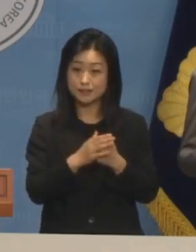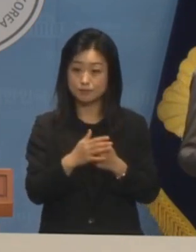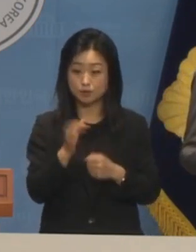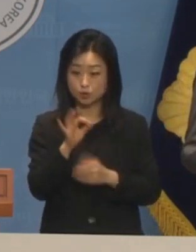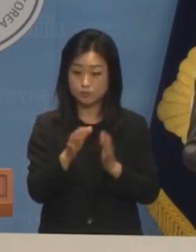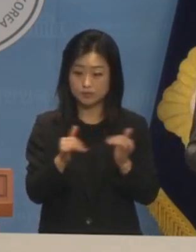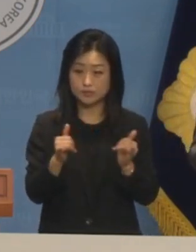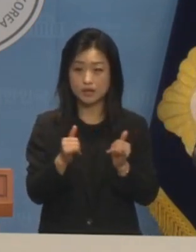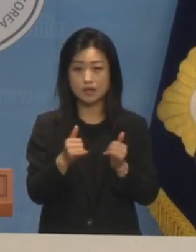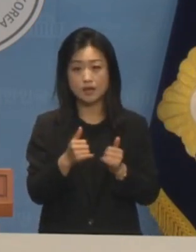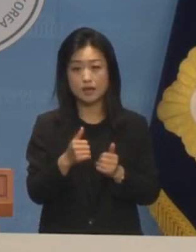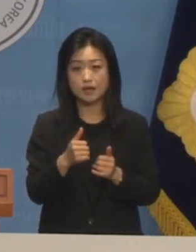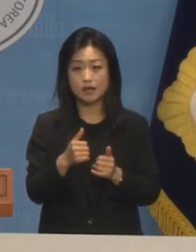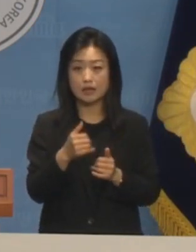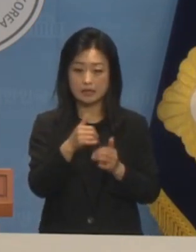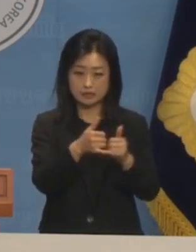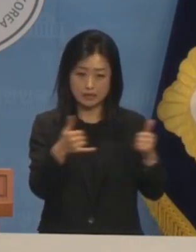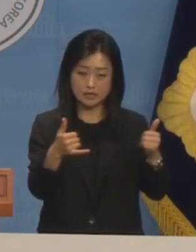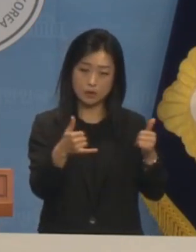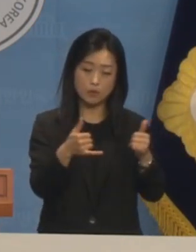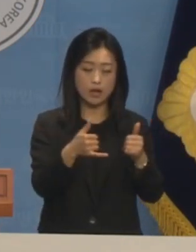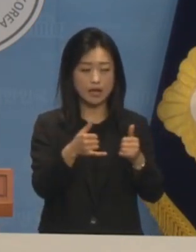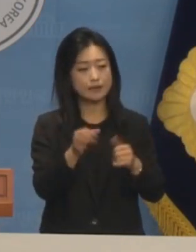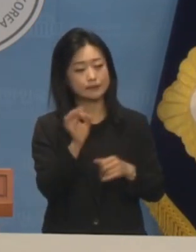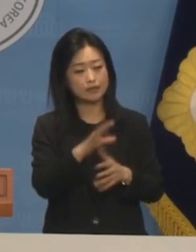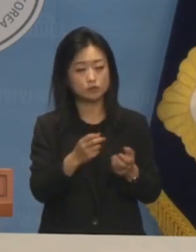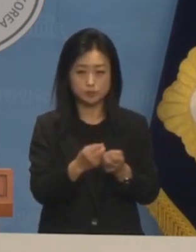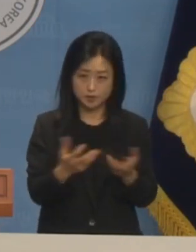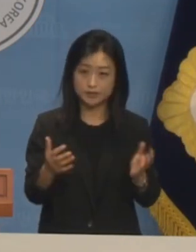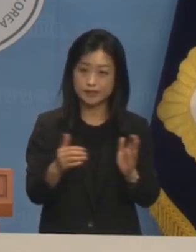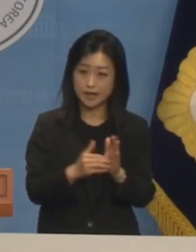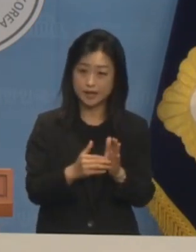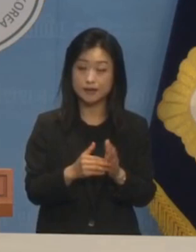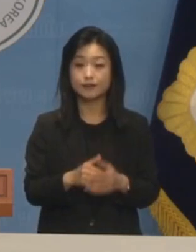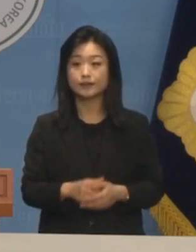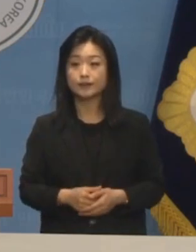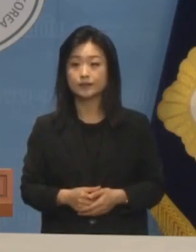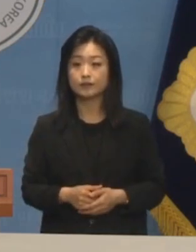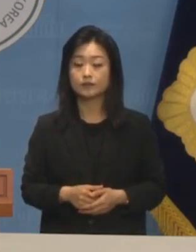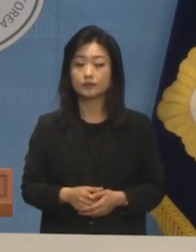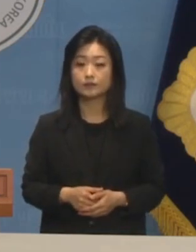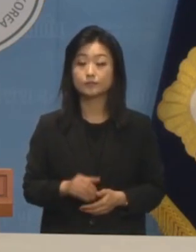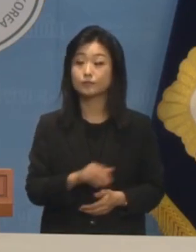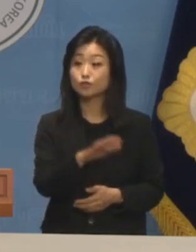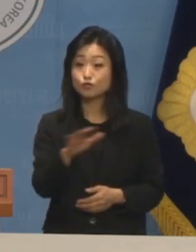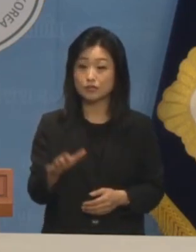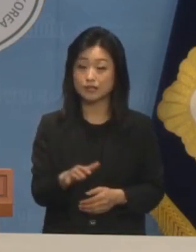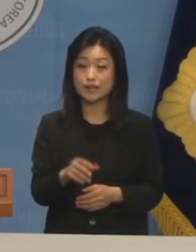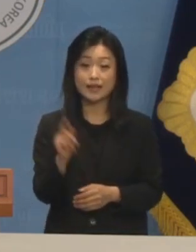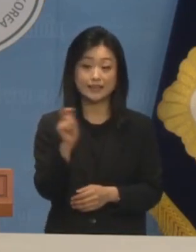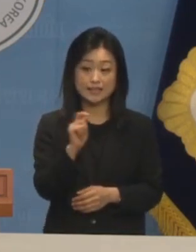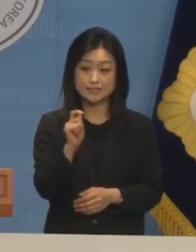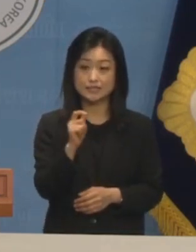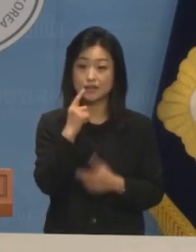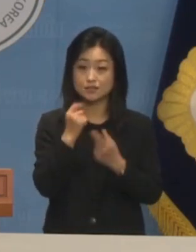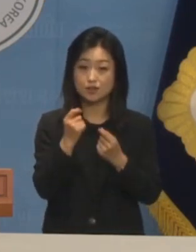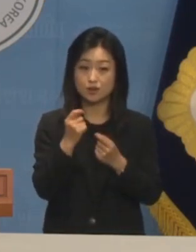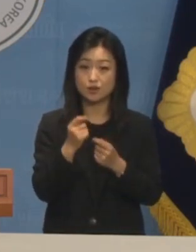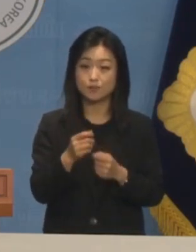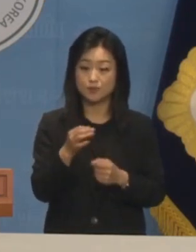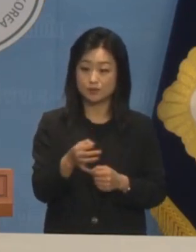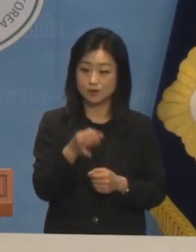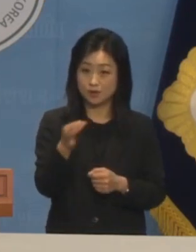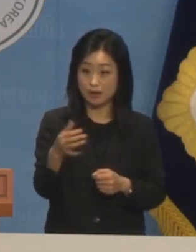소비자는 꼼짝없이 수백만 원의 냉장고를 떠안아야 되는 상황도 있었습니다. 우리가 많이 이용하는 택시의 경우에도 요금